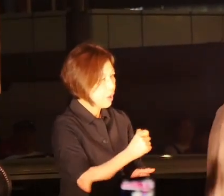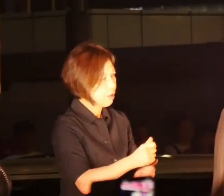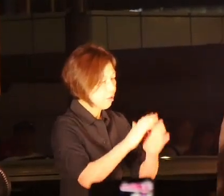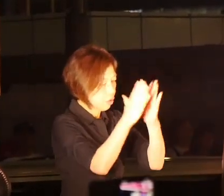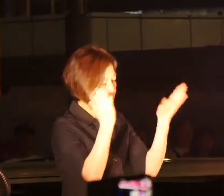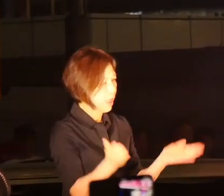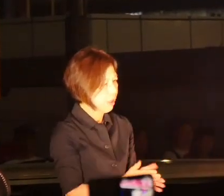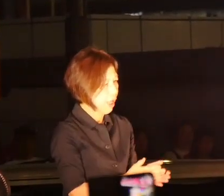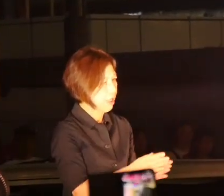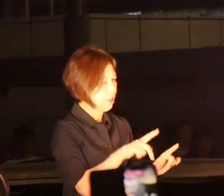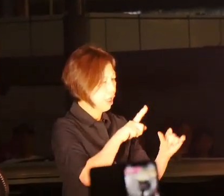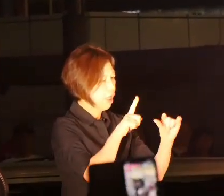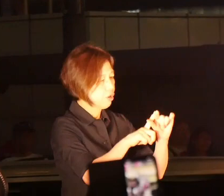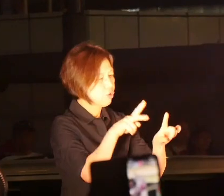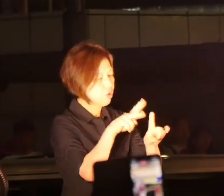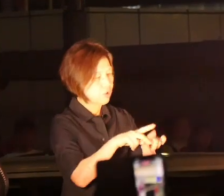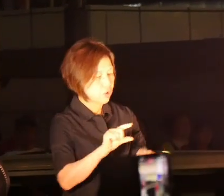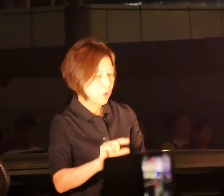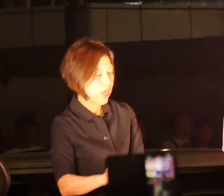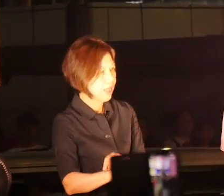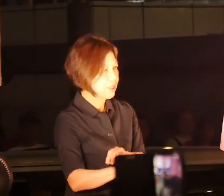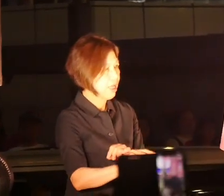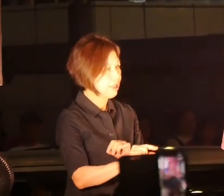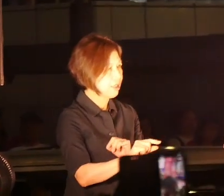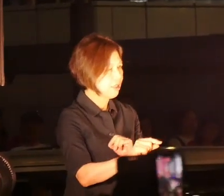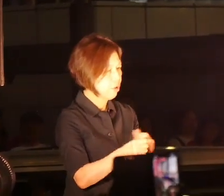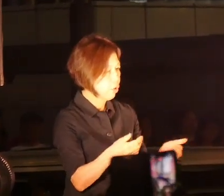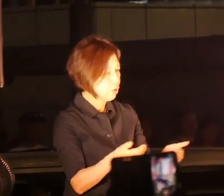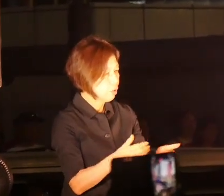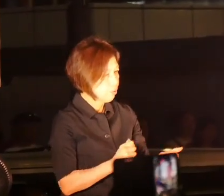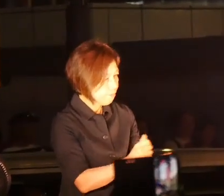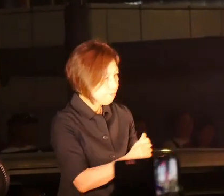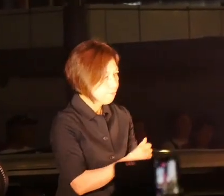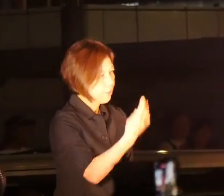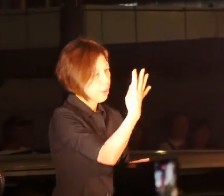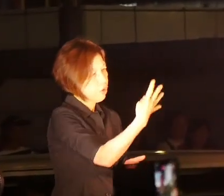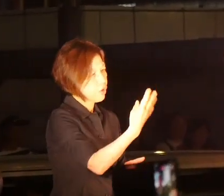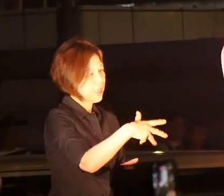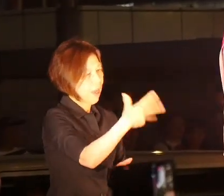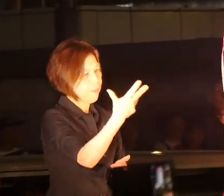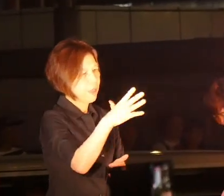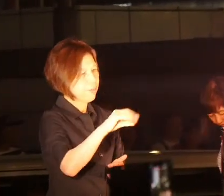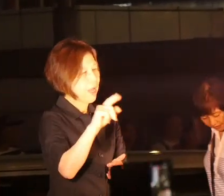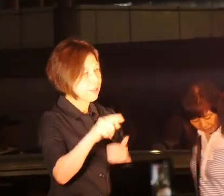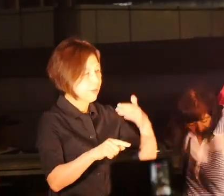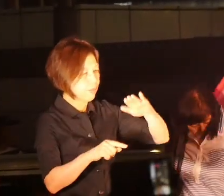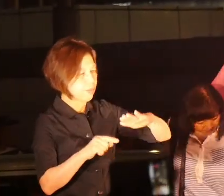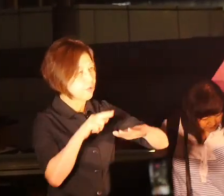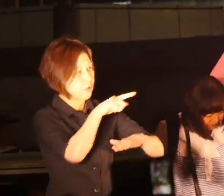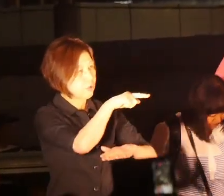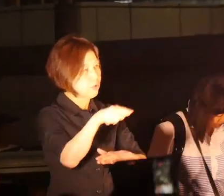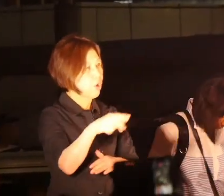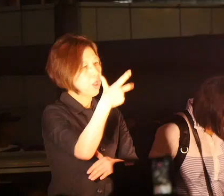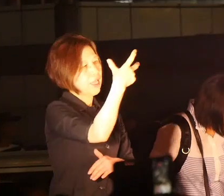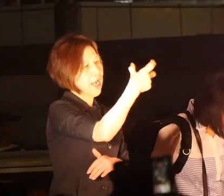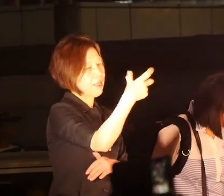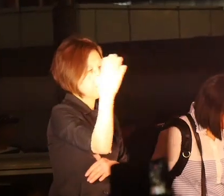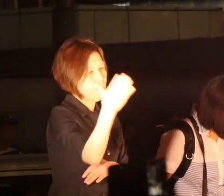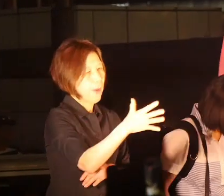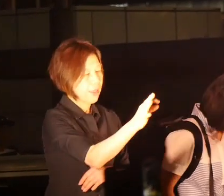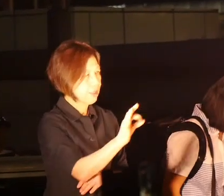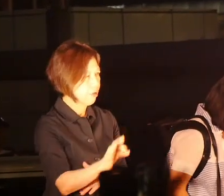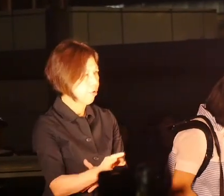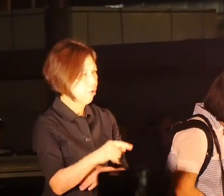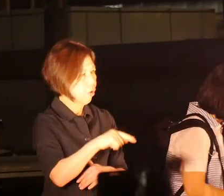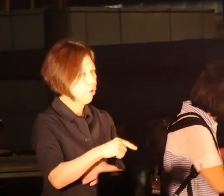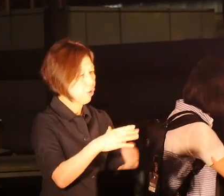このうち中小零細で働く従業員数4800万人のうちの 70%、 この